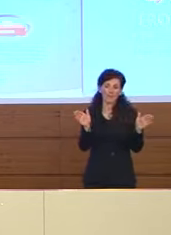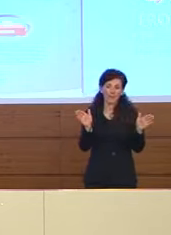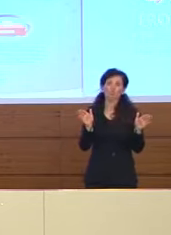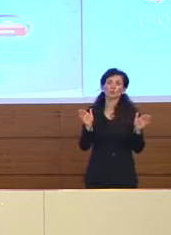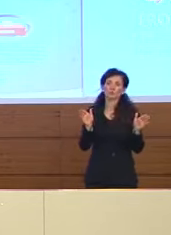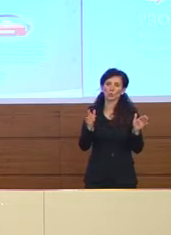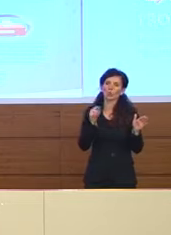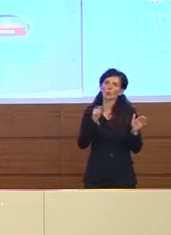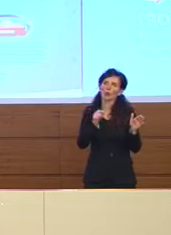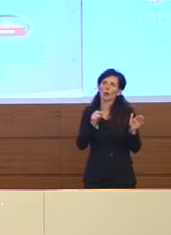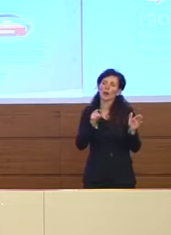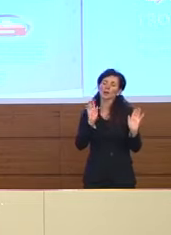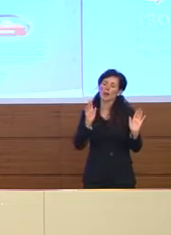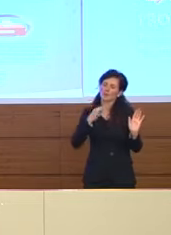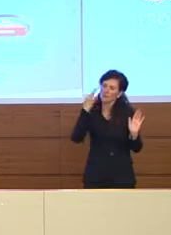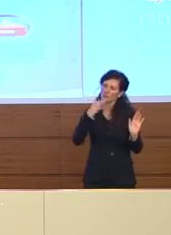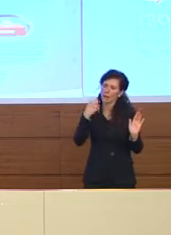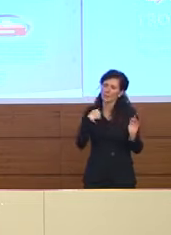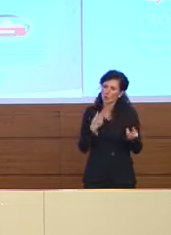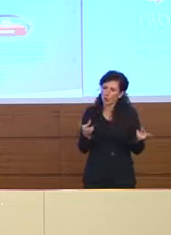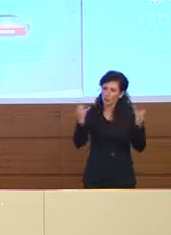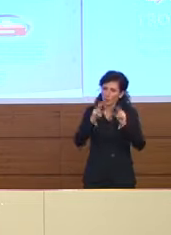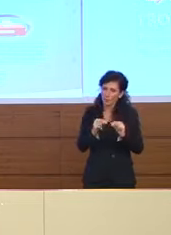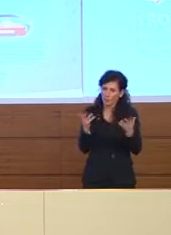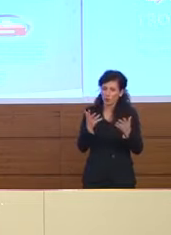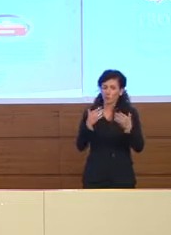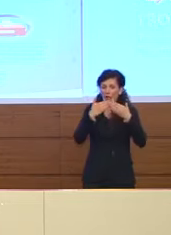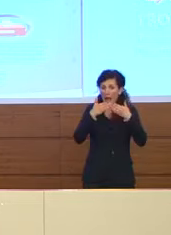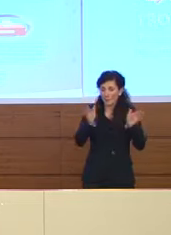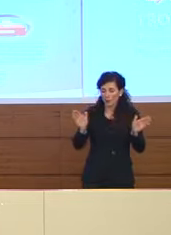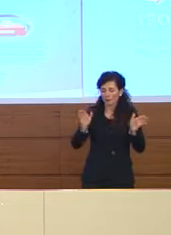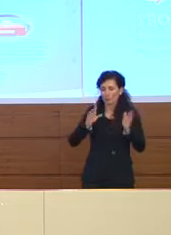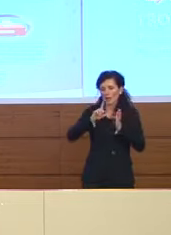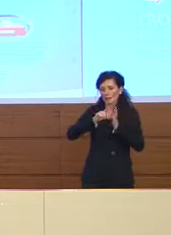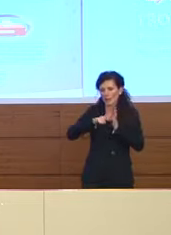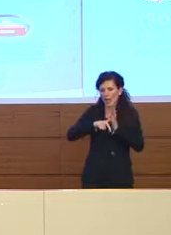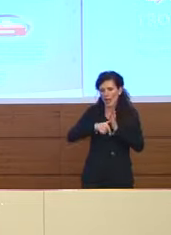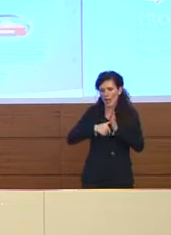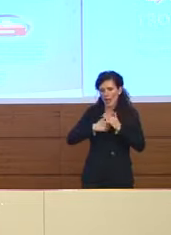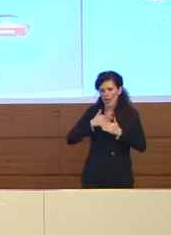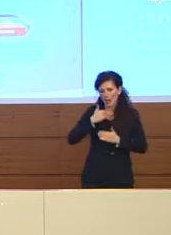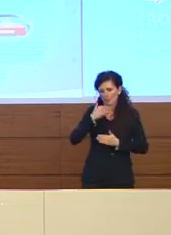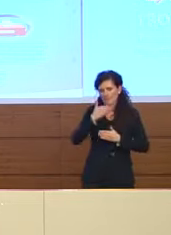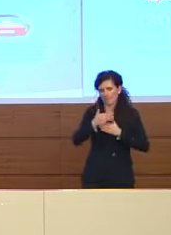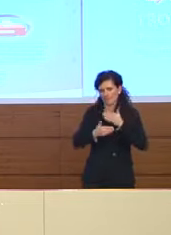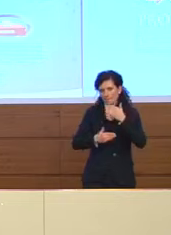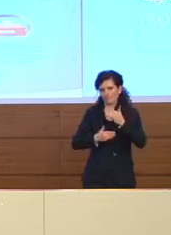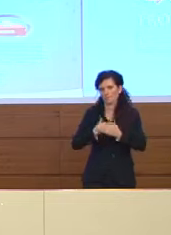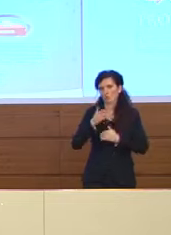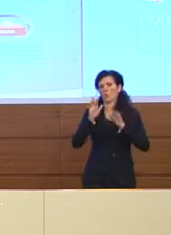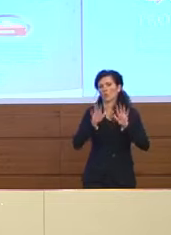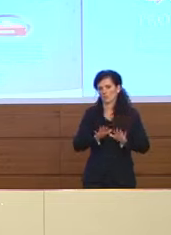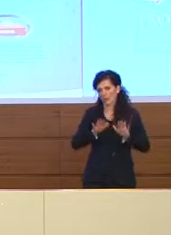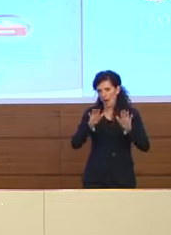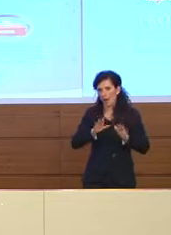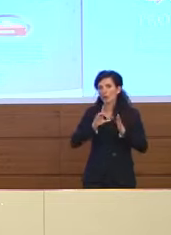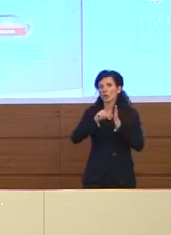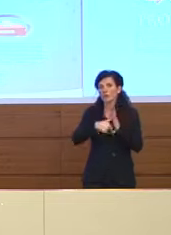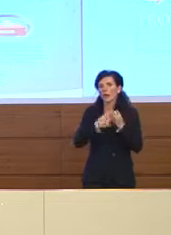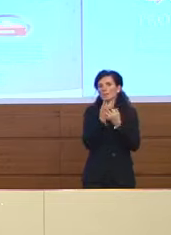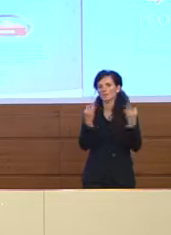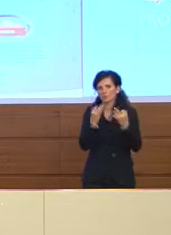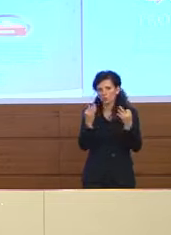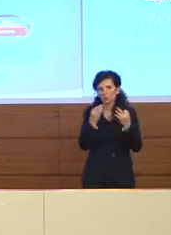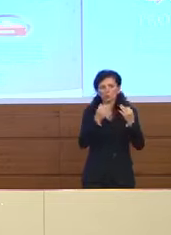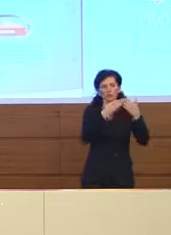deve essere graduale e ben ponderato anche con quello che